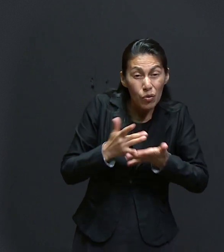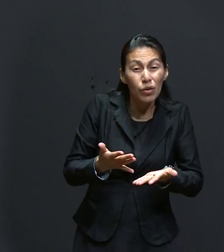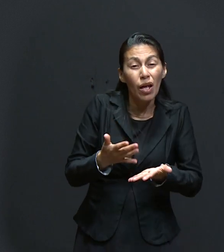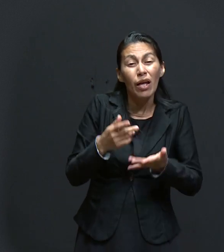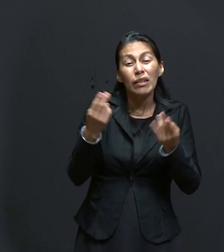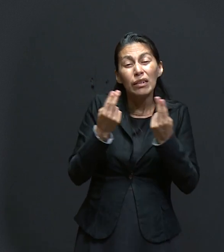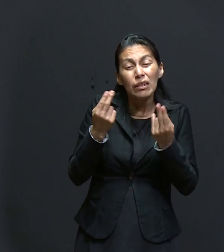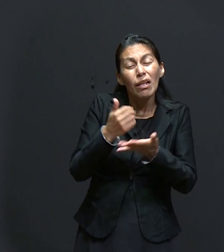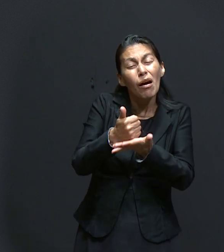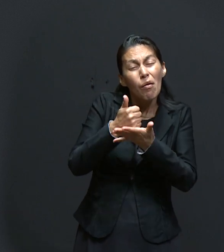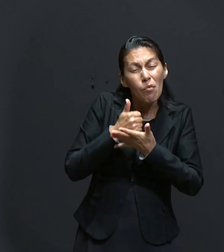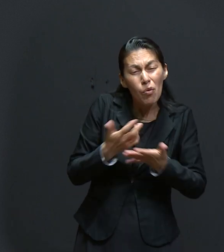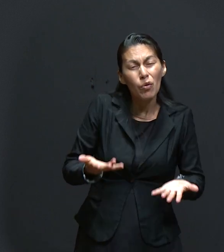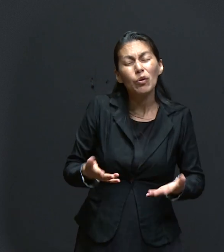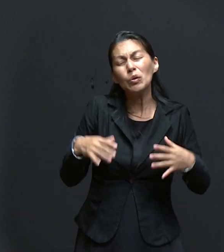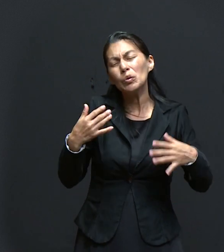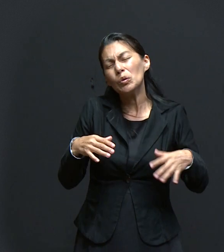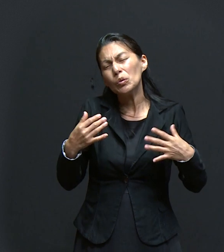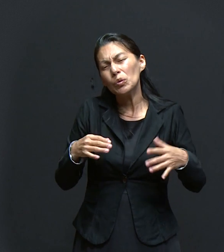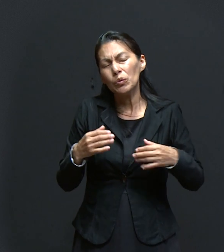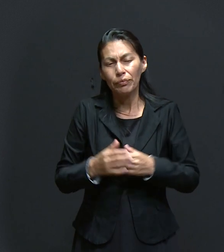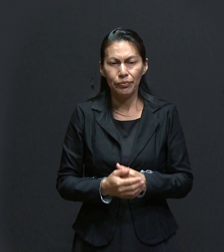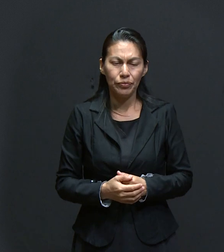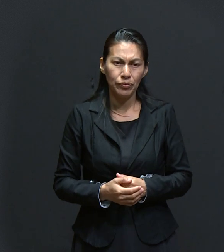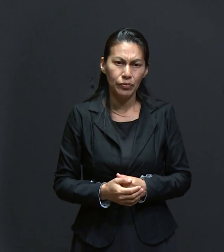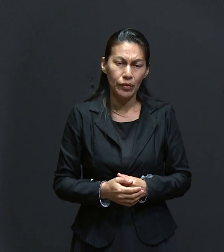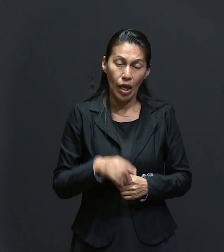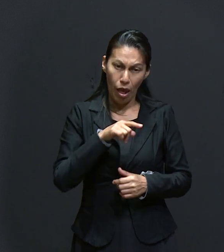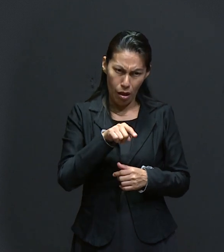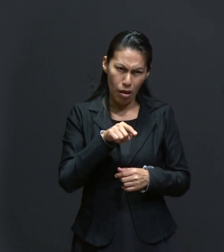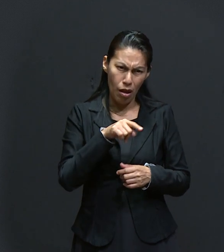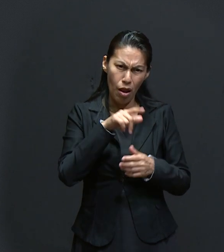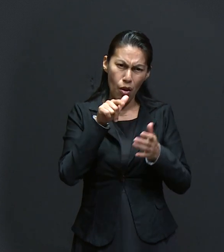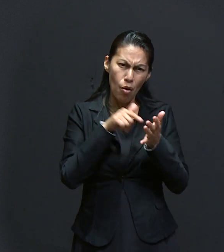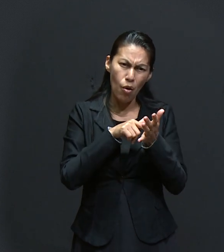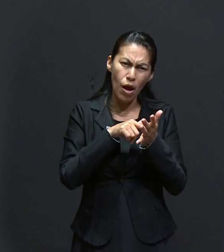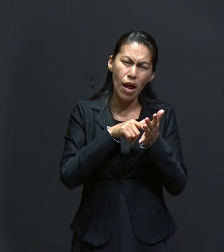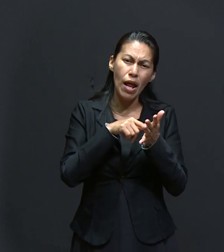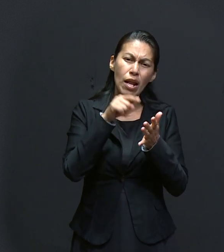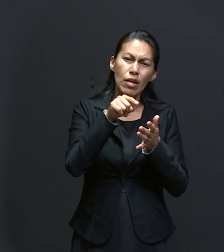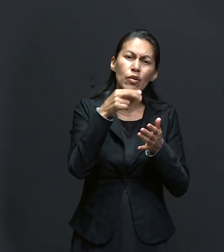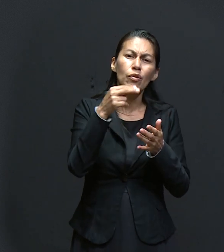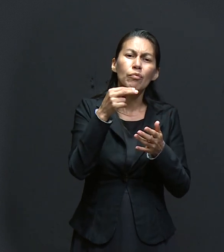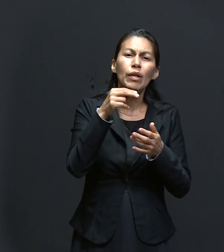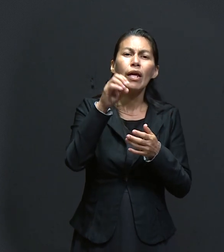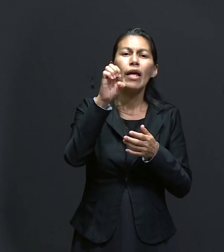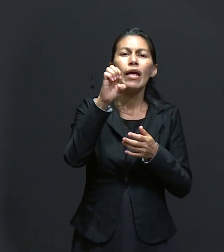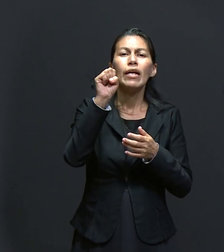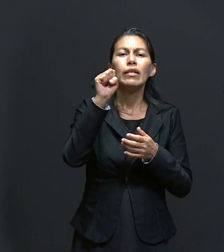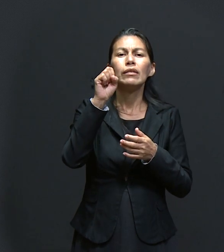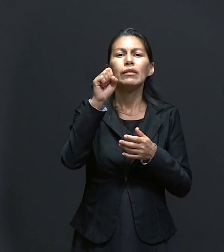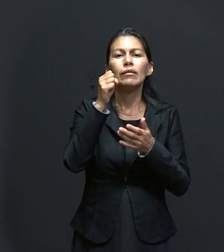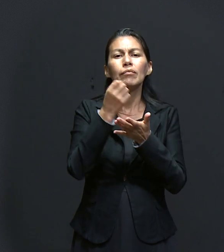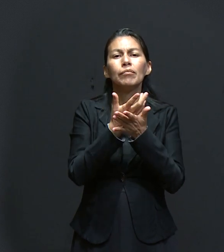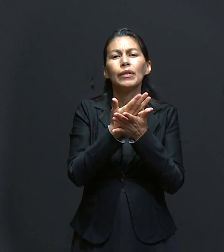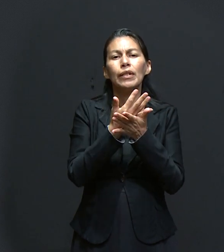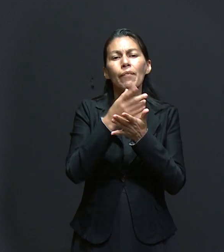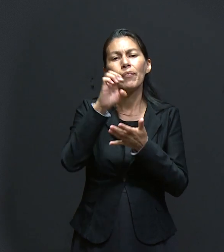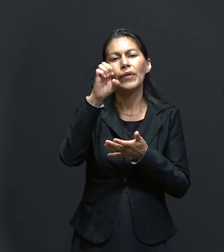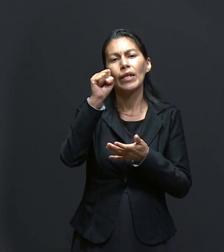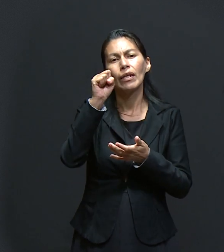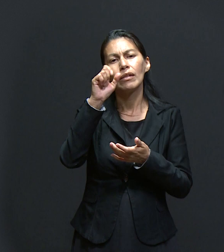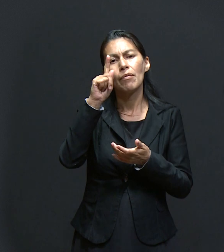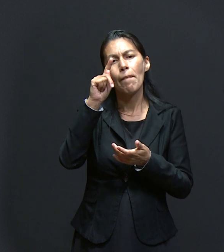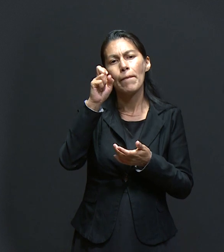y deben recibir esta ayuda y están ayudándole en hizo una página que se llama esperanza ucrania